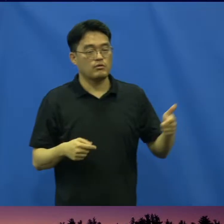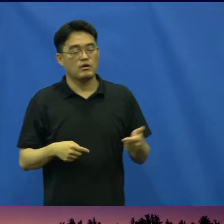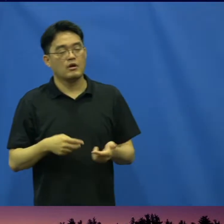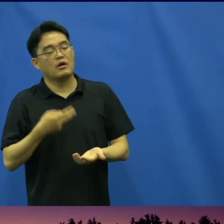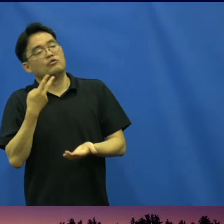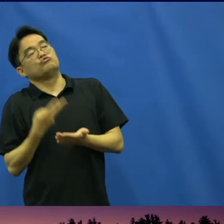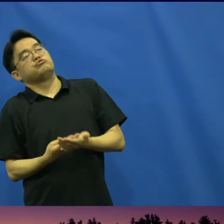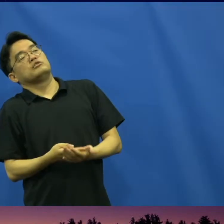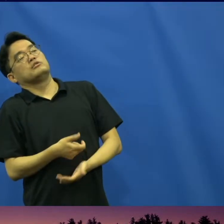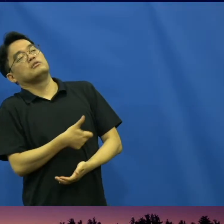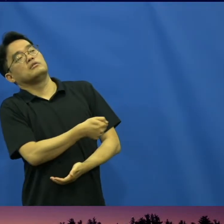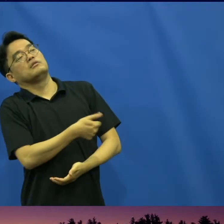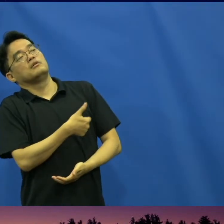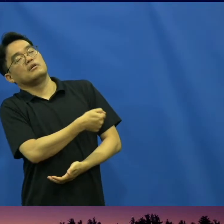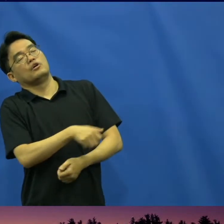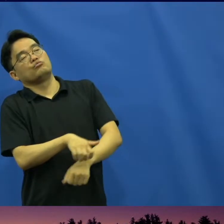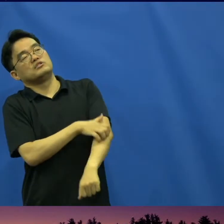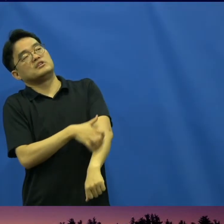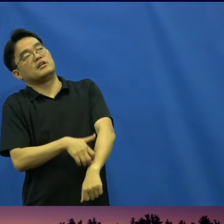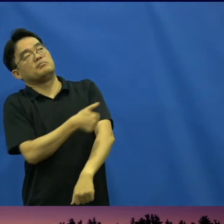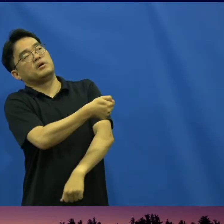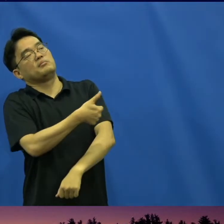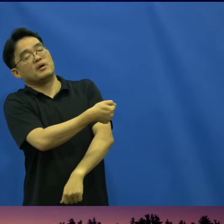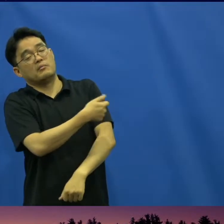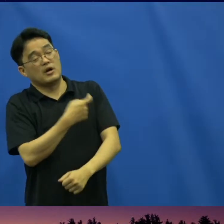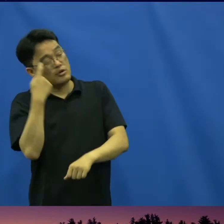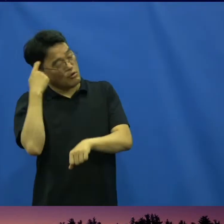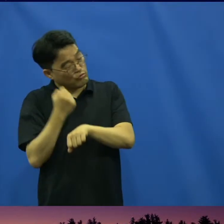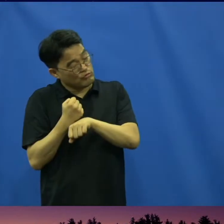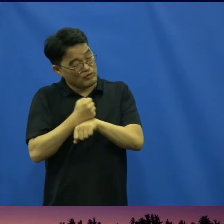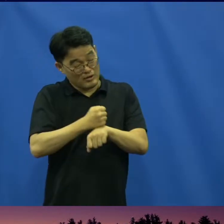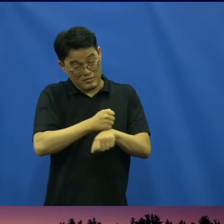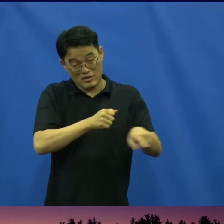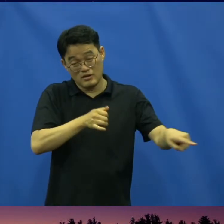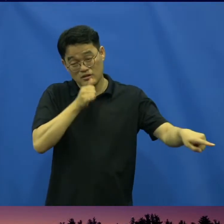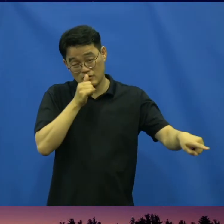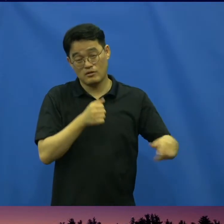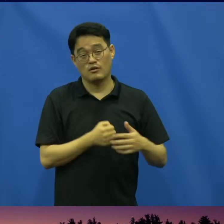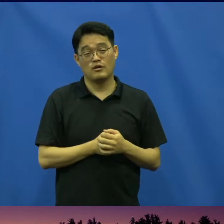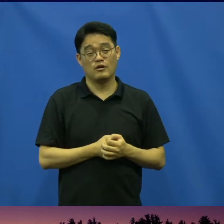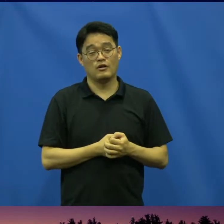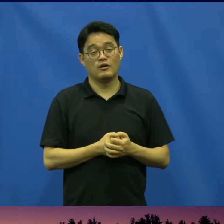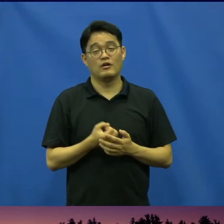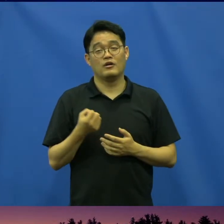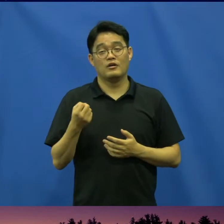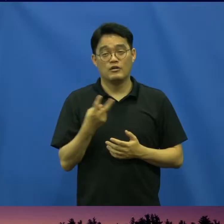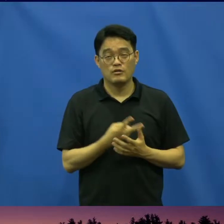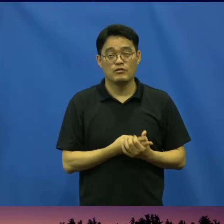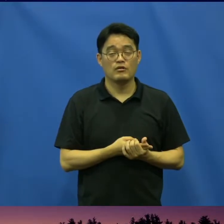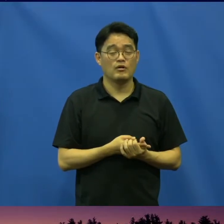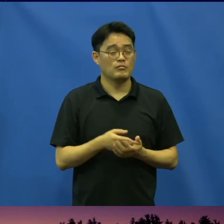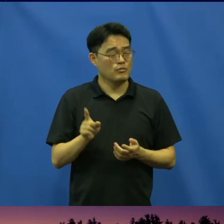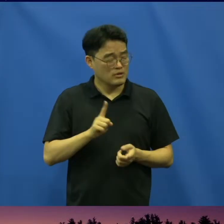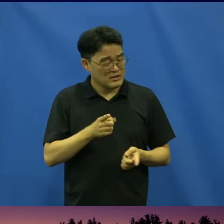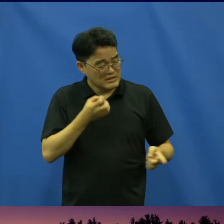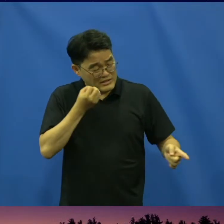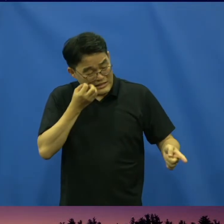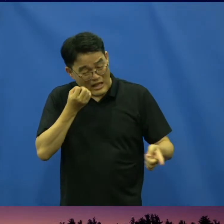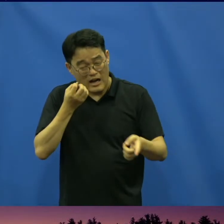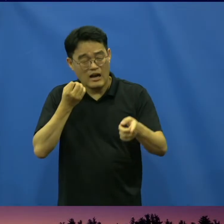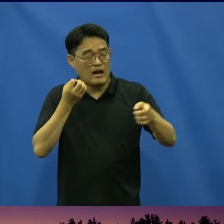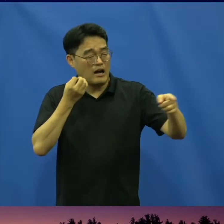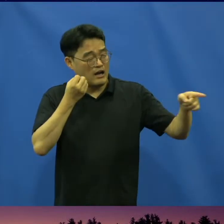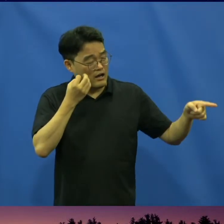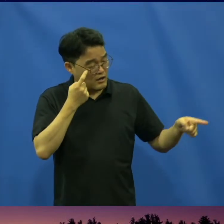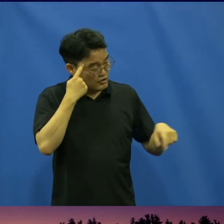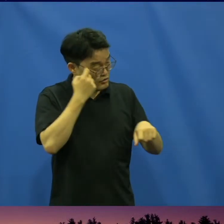아니, 이상한 걸 연구하는 사람들이 있어. 그걸 또 그걸 가지고 컨텐츠를 또 해요. 말도 안 되는 걸 연구해가지고 돈도